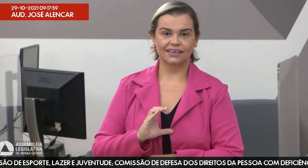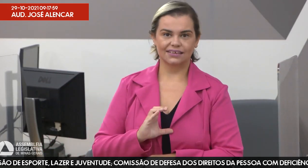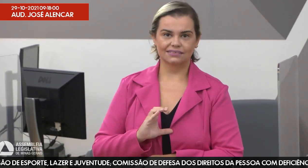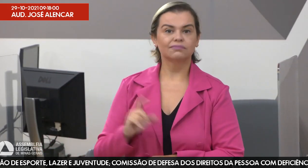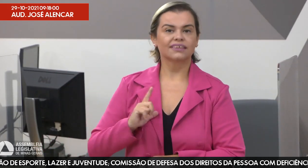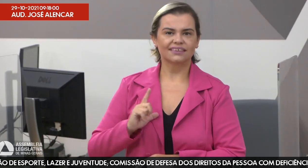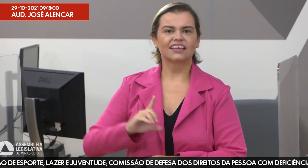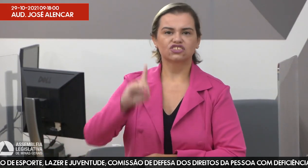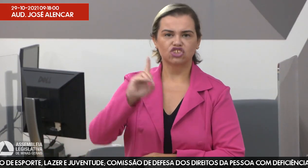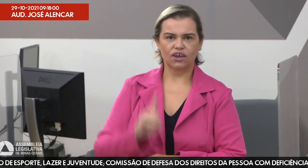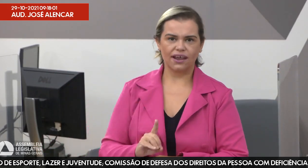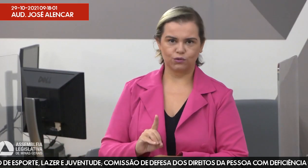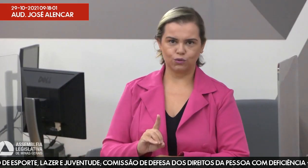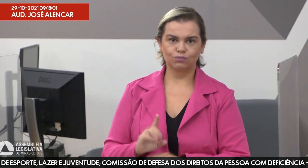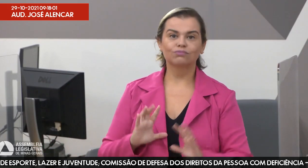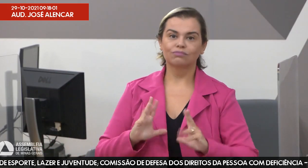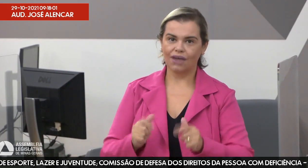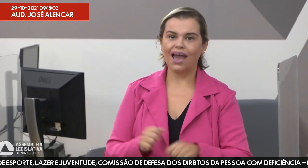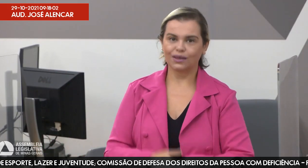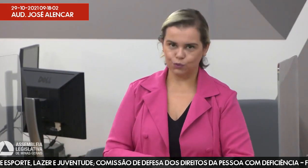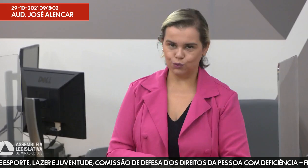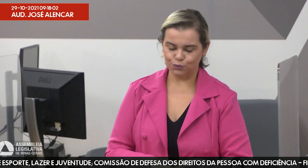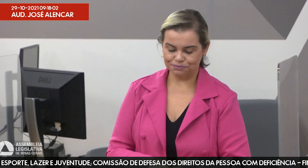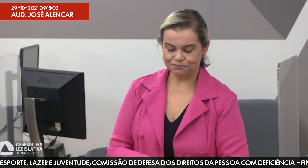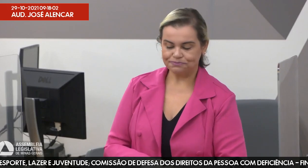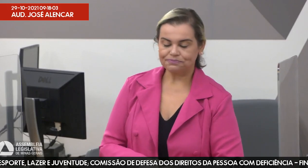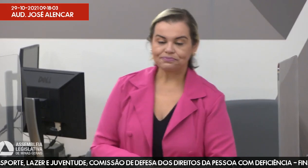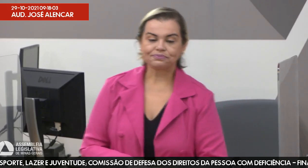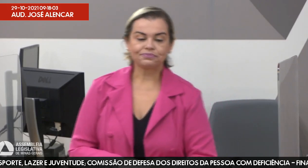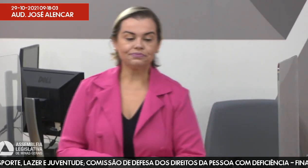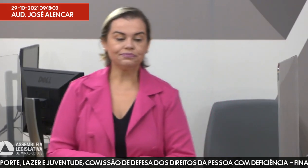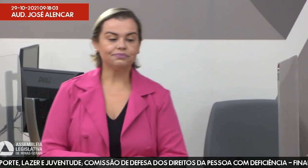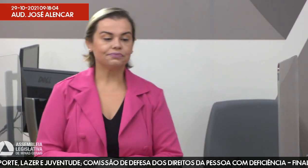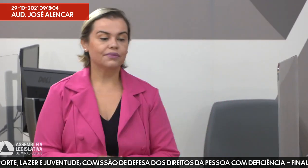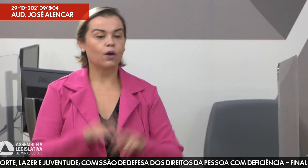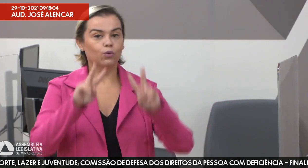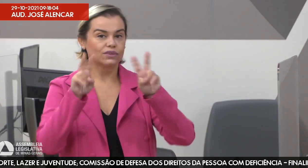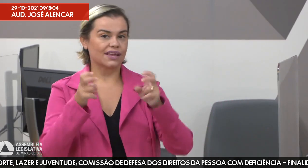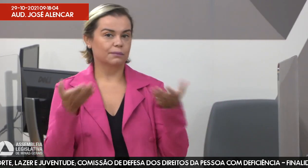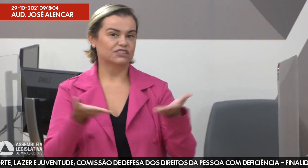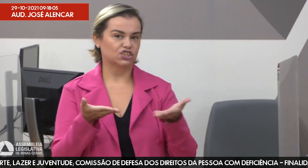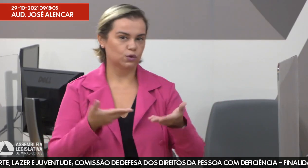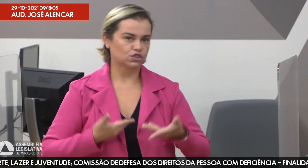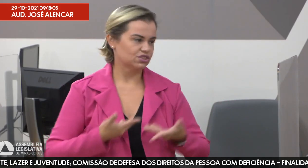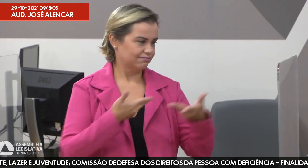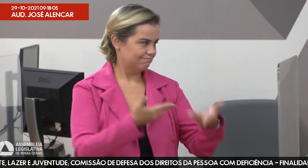às informações, um direito de todo cidadão.